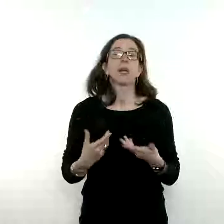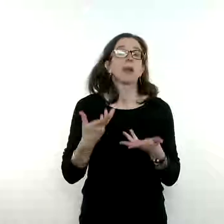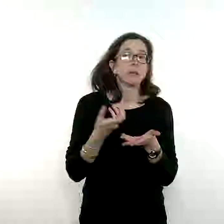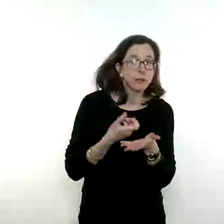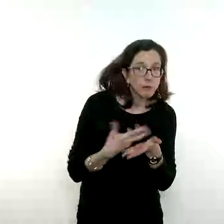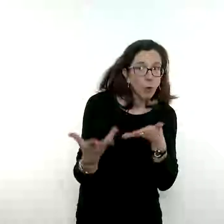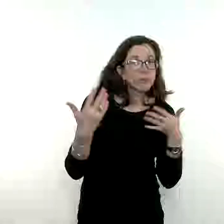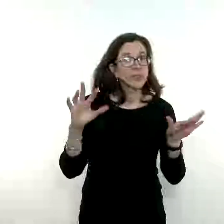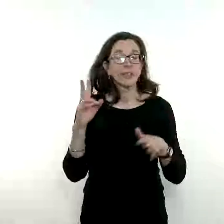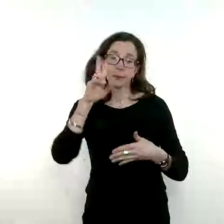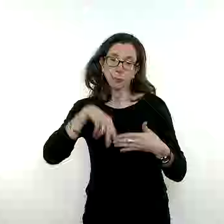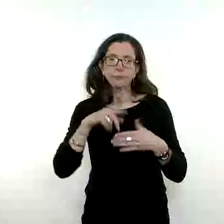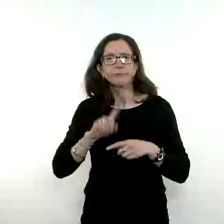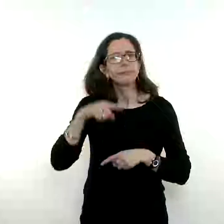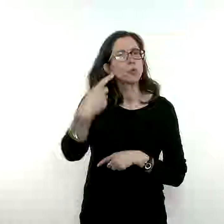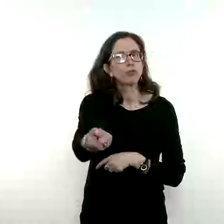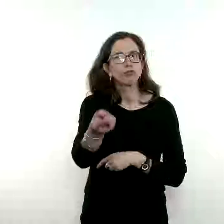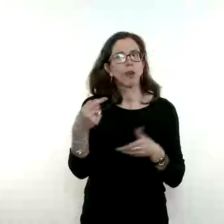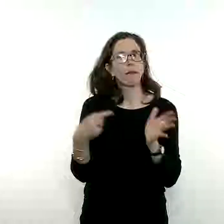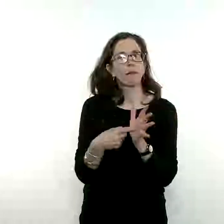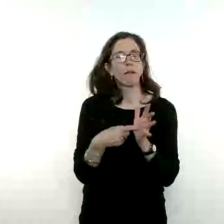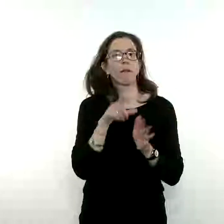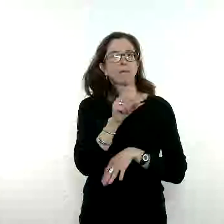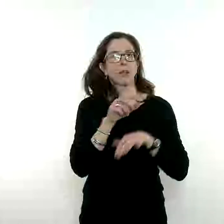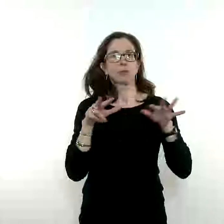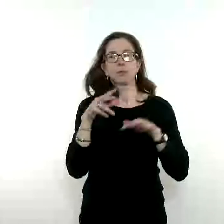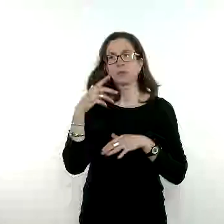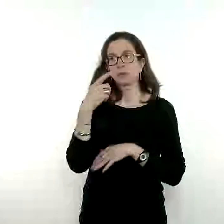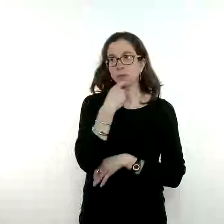conseil municipal aura lieu le 28 mars 2019 à 18 h.